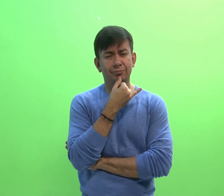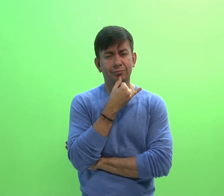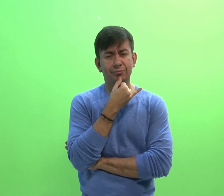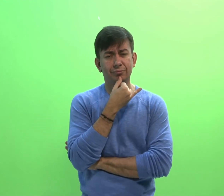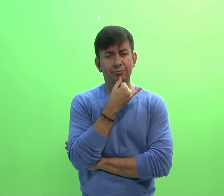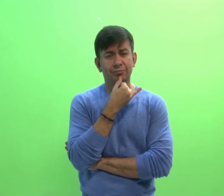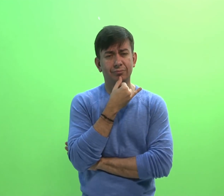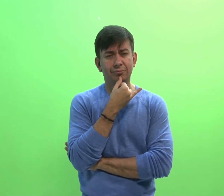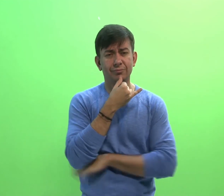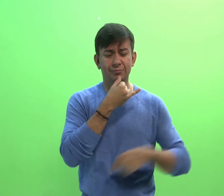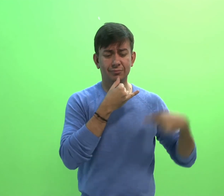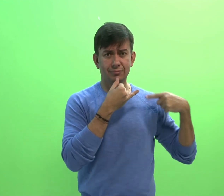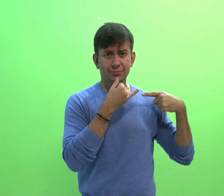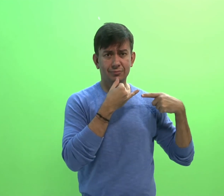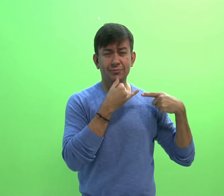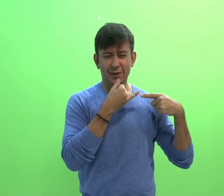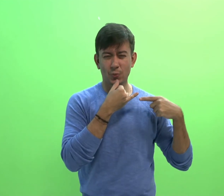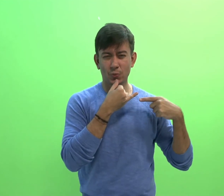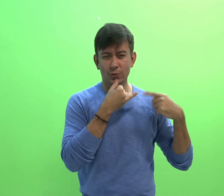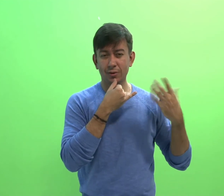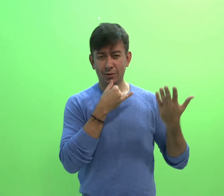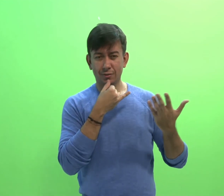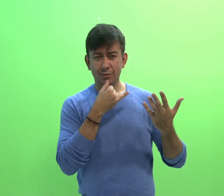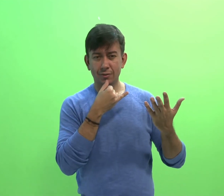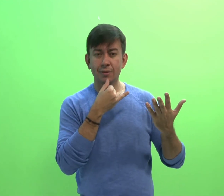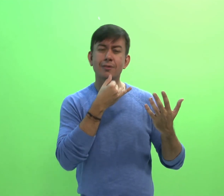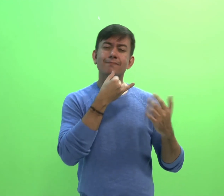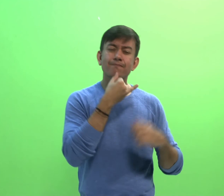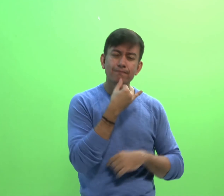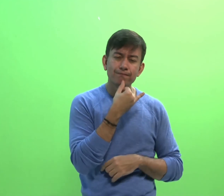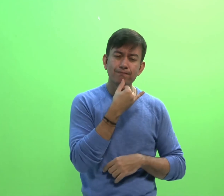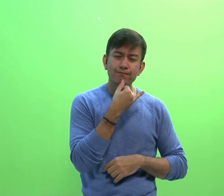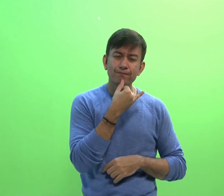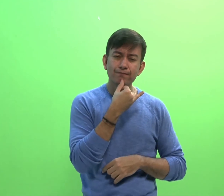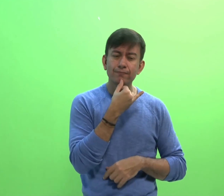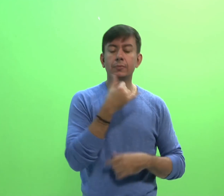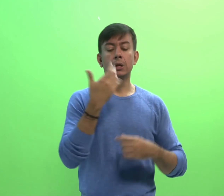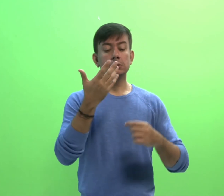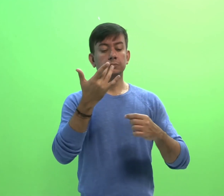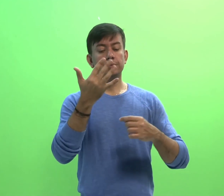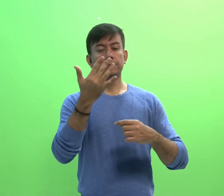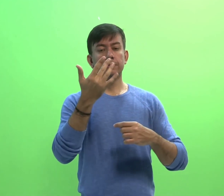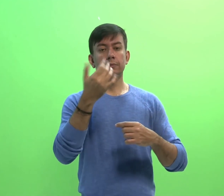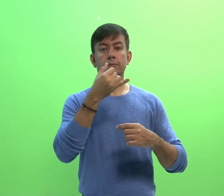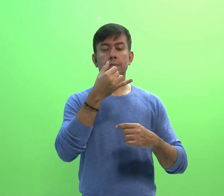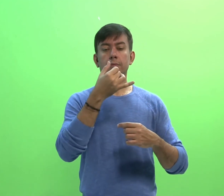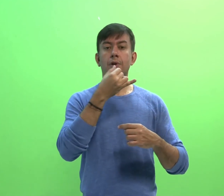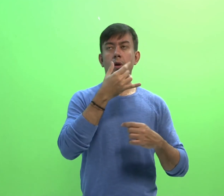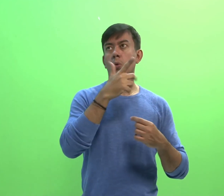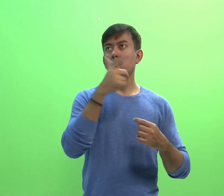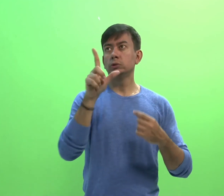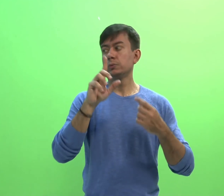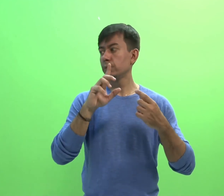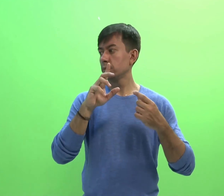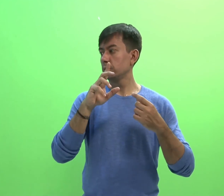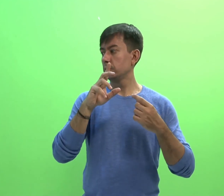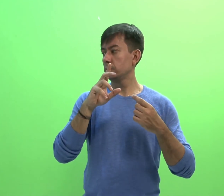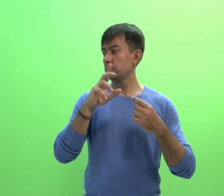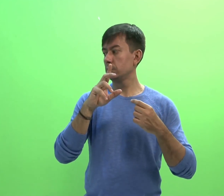exemplo, vejam, estou triste. É o movimento suspenso, não tem movimento. É um sinal suspenso. Estou triste.